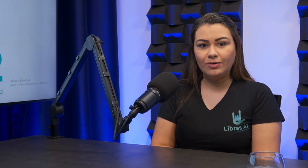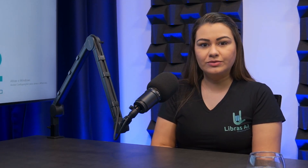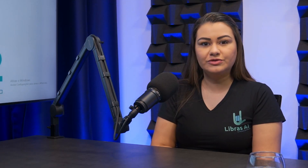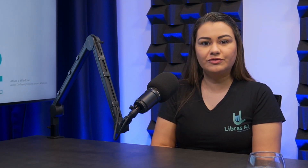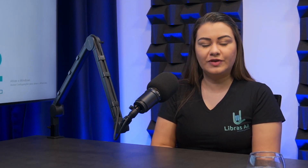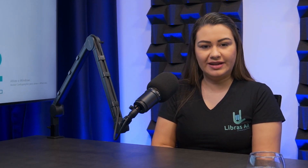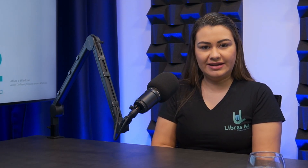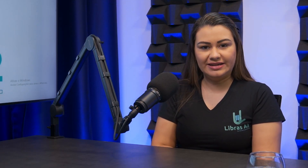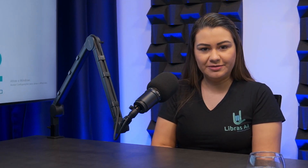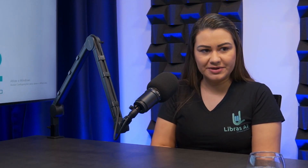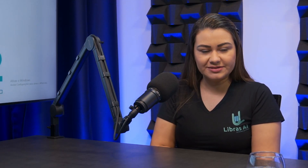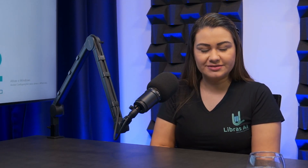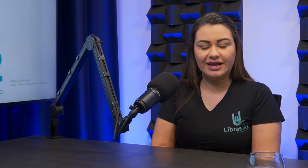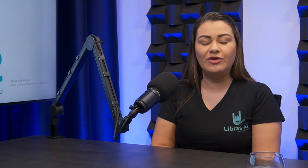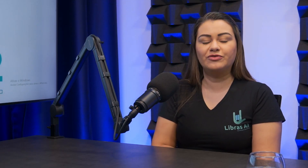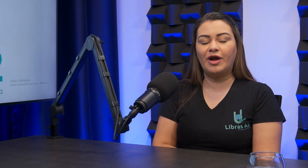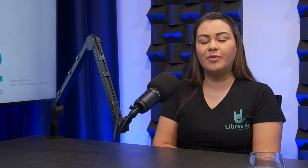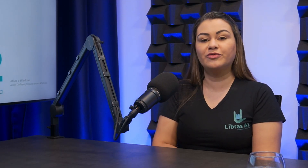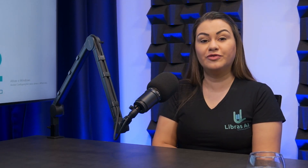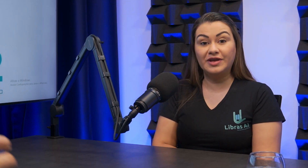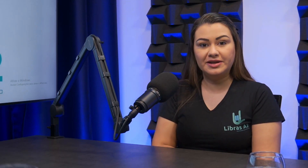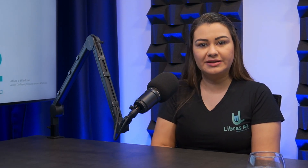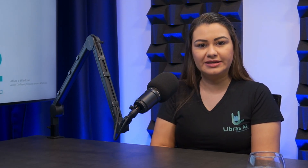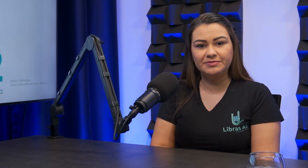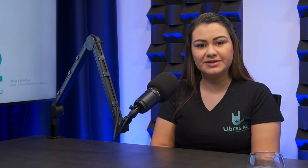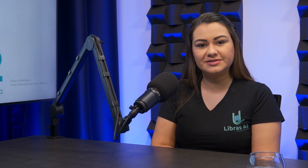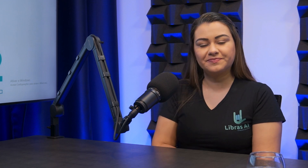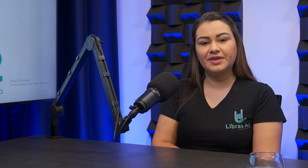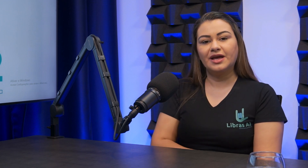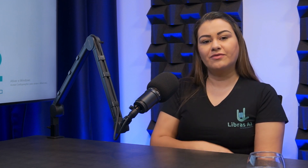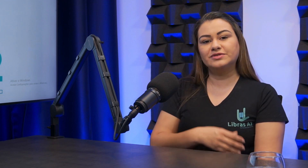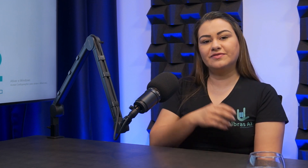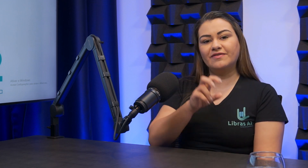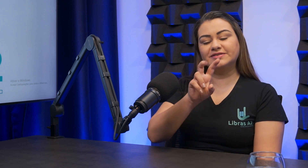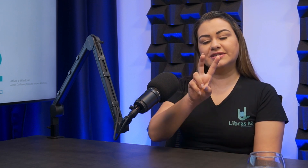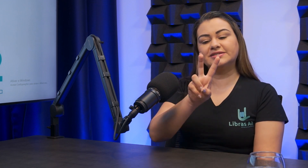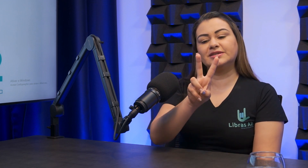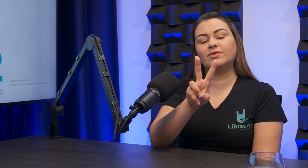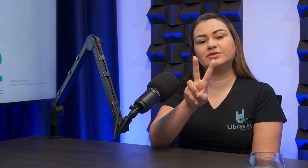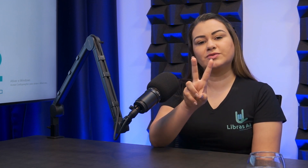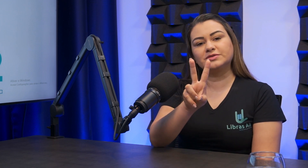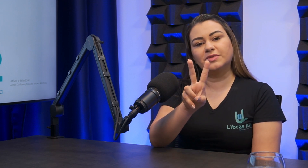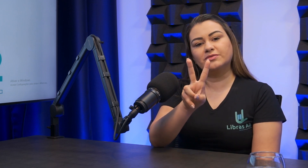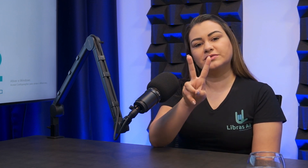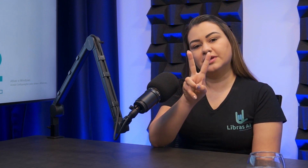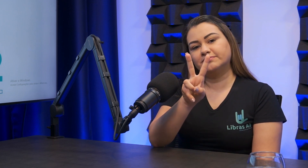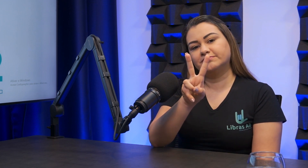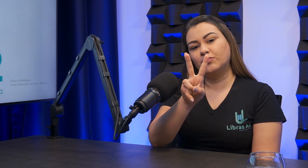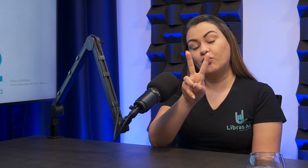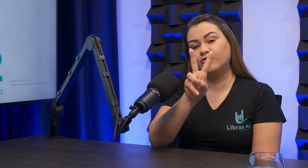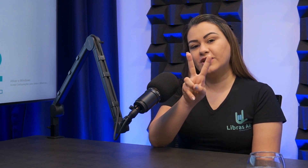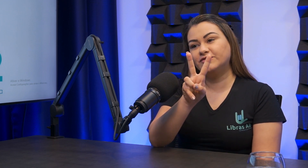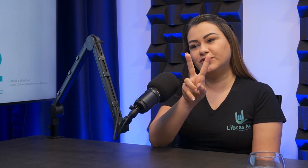de ver em Libras, né? O verbo ver em Libras, você vai fazer assim com as suas mãos, né? Um V de